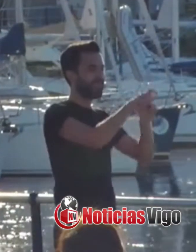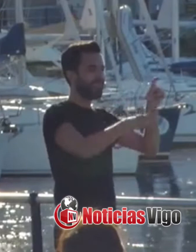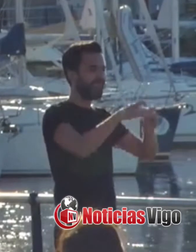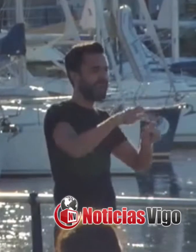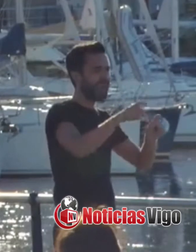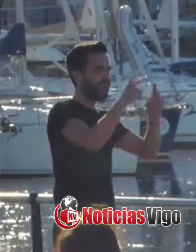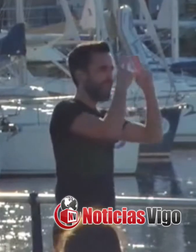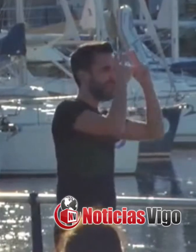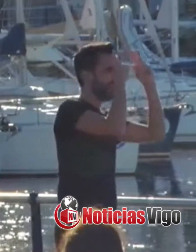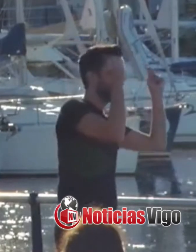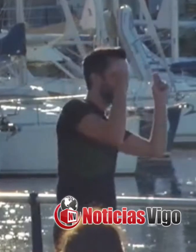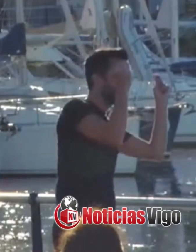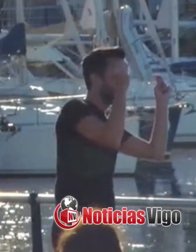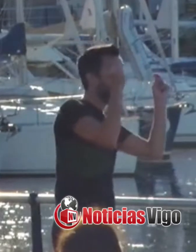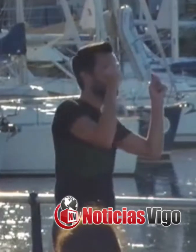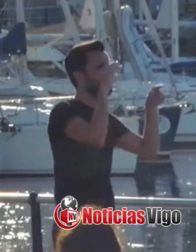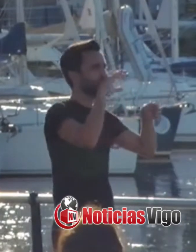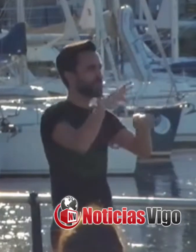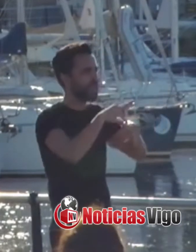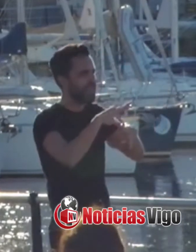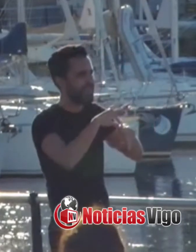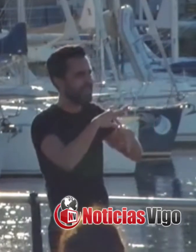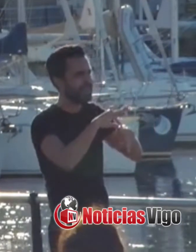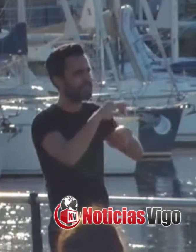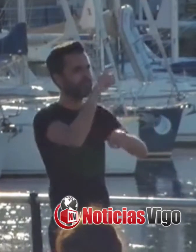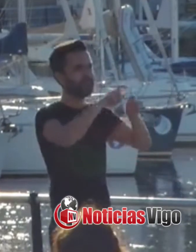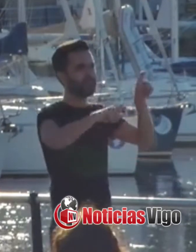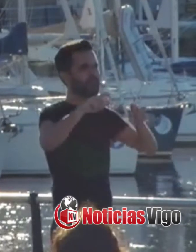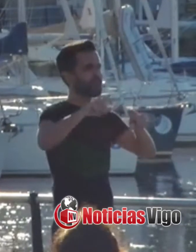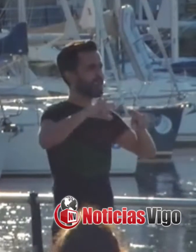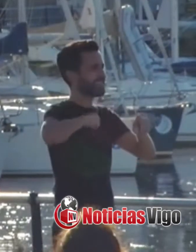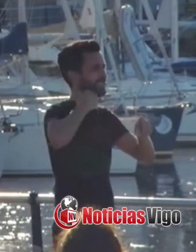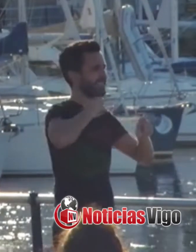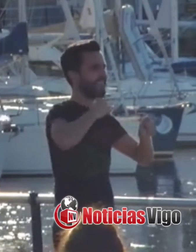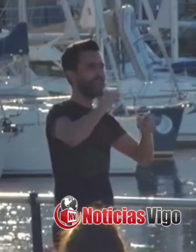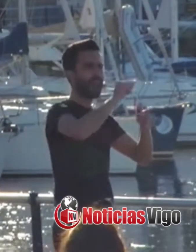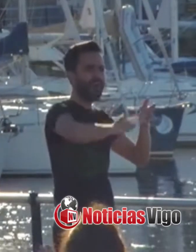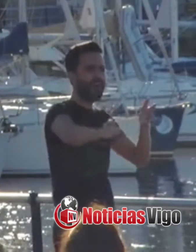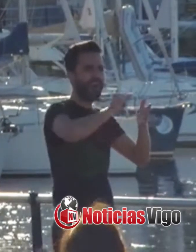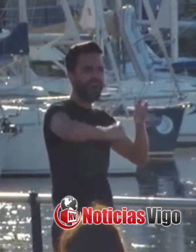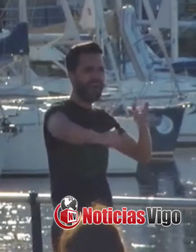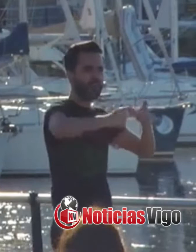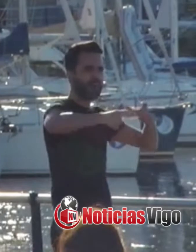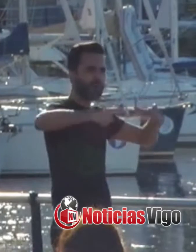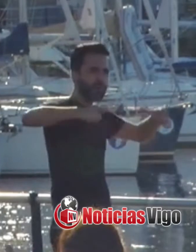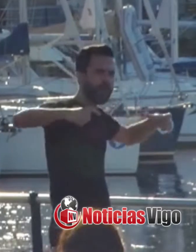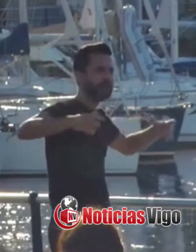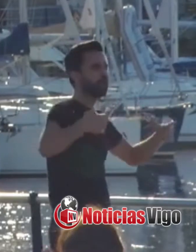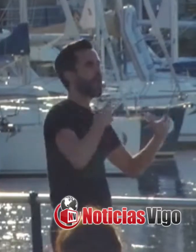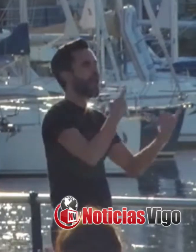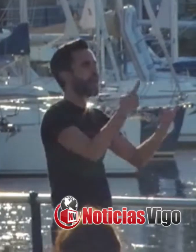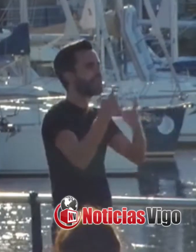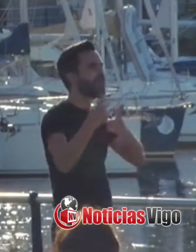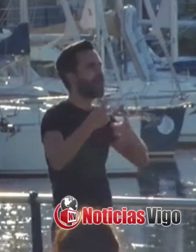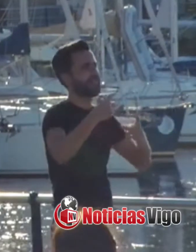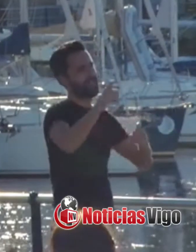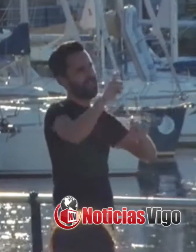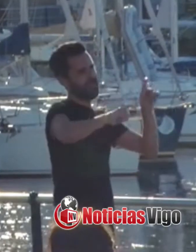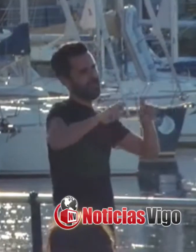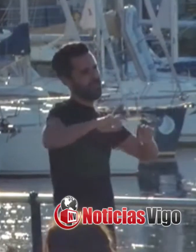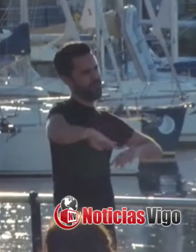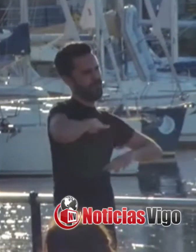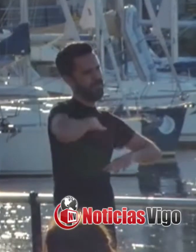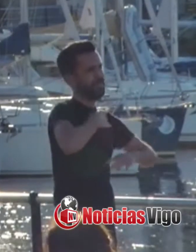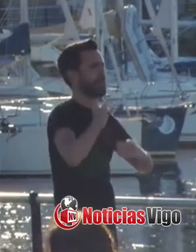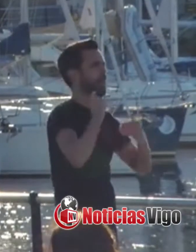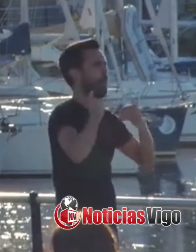máis enfermeiros, a máis médicas, a máis personal, porque ese é o que necesitamos, material humano que o